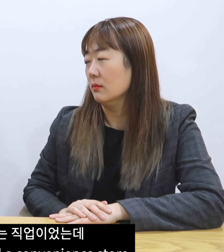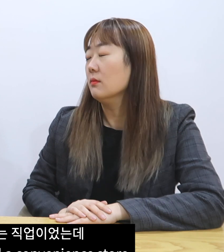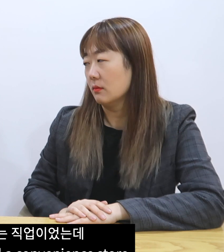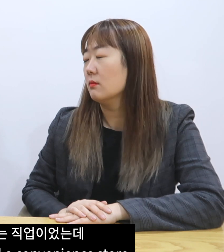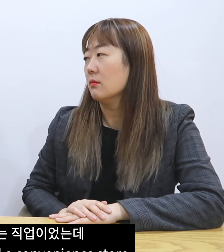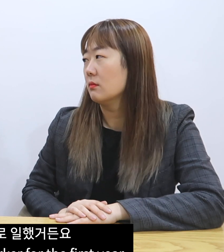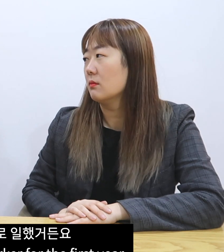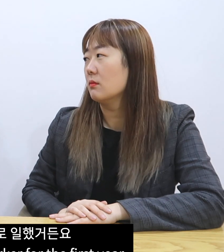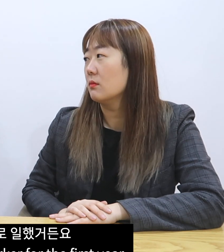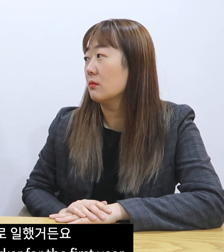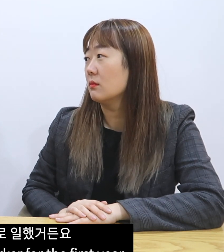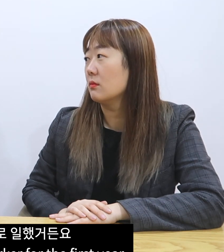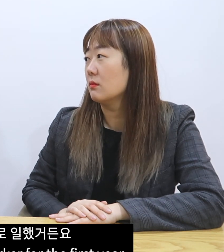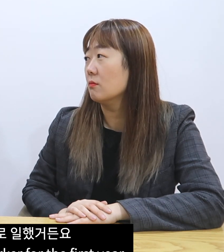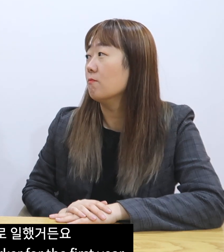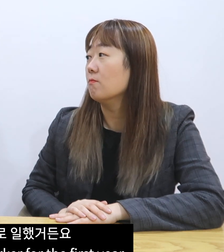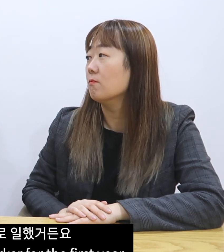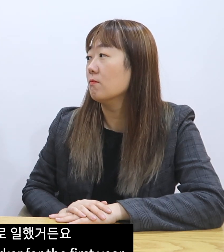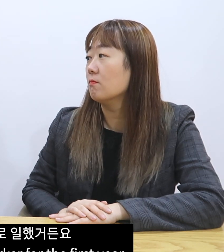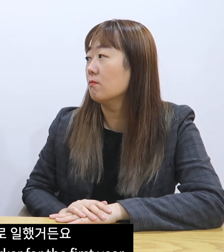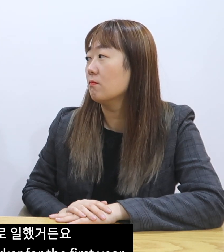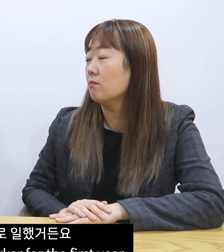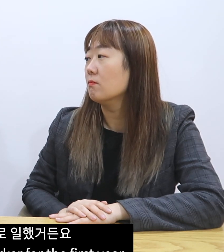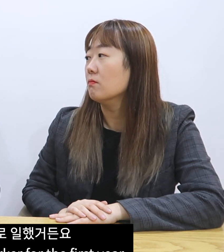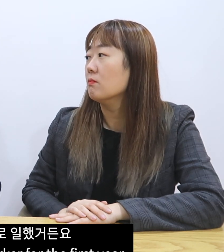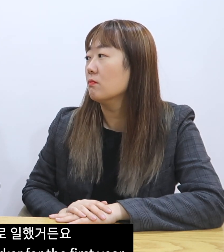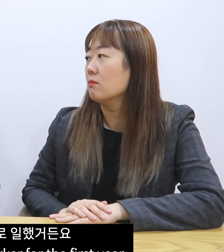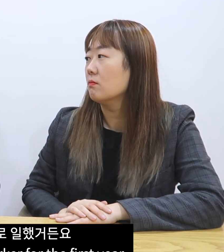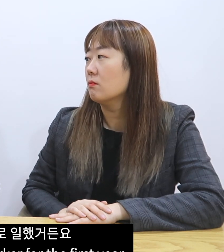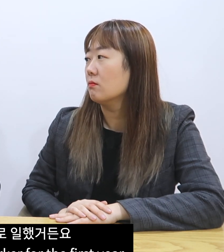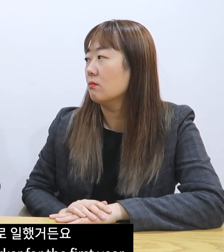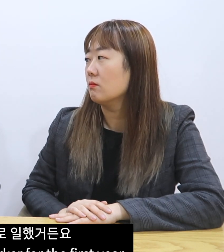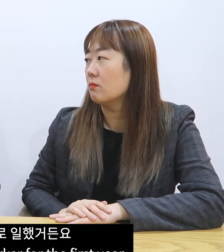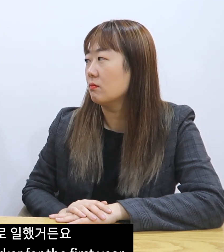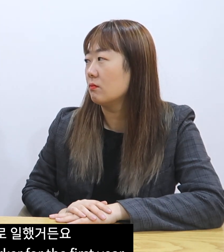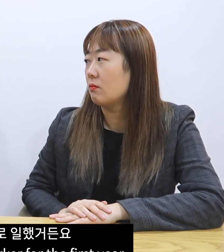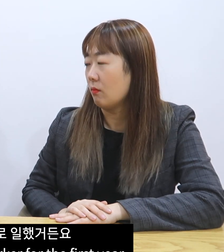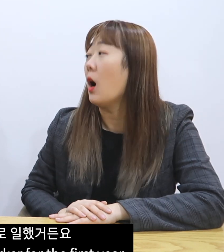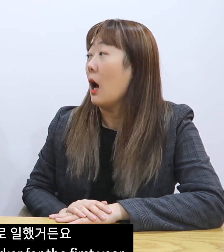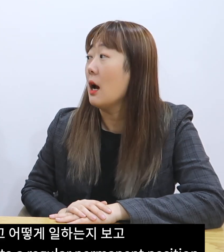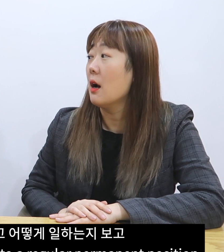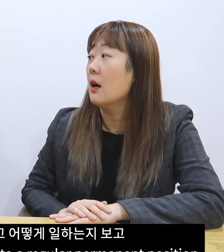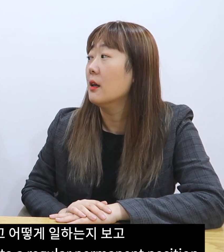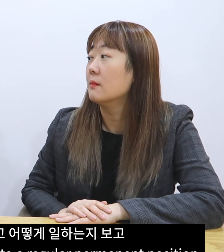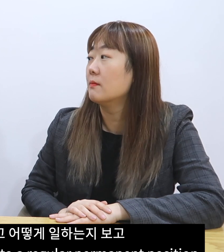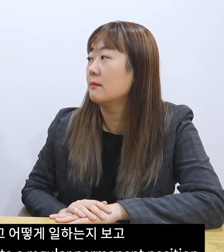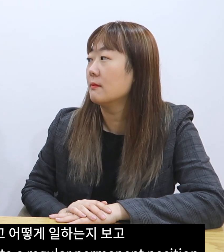직업이었는데 저희의 인터뷰와 계약지로 미었거든요. 내가 앞으로